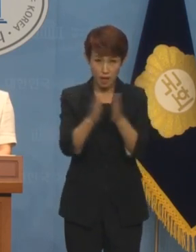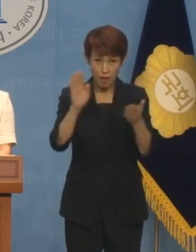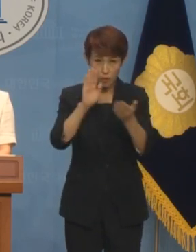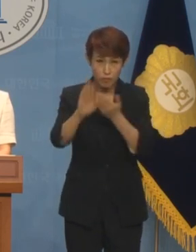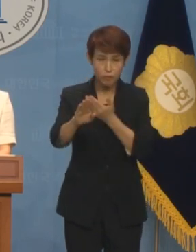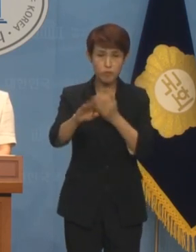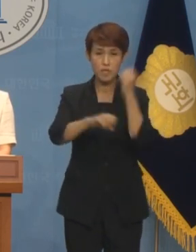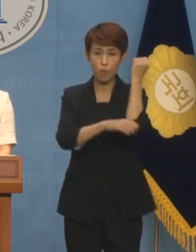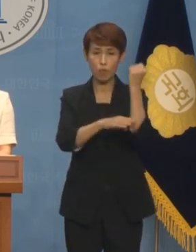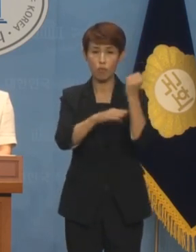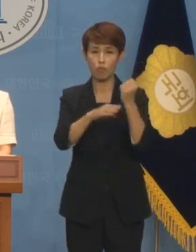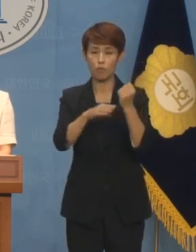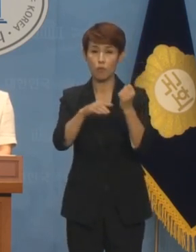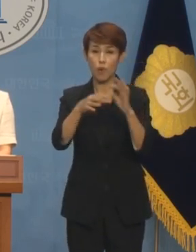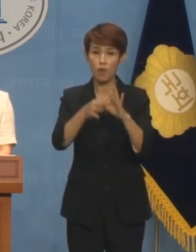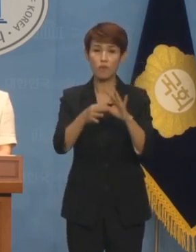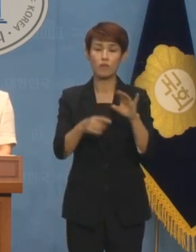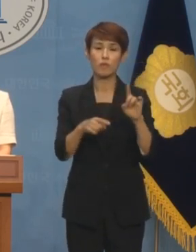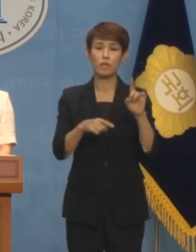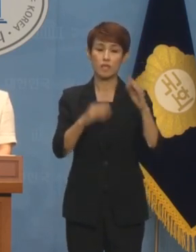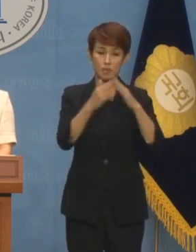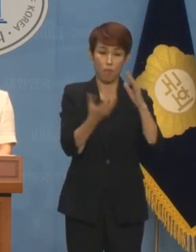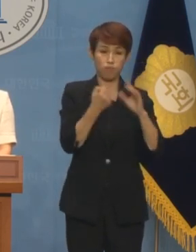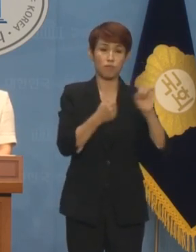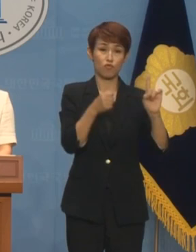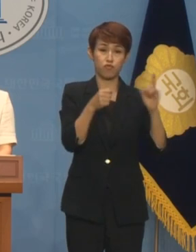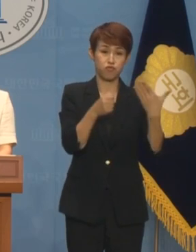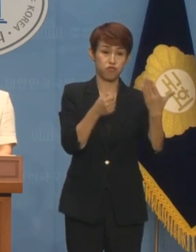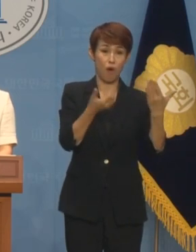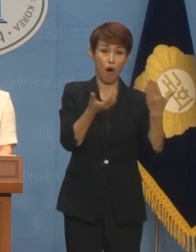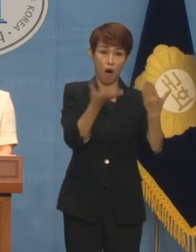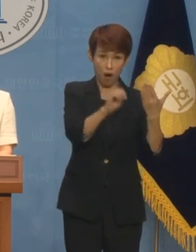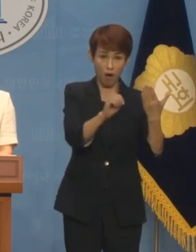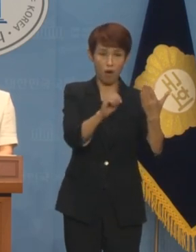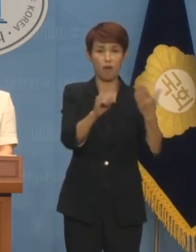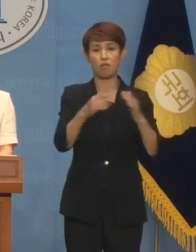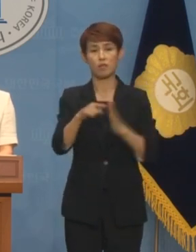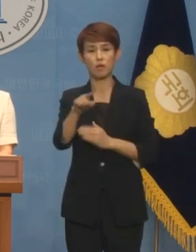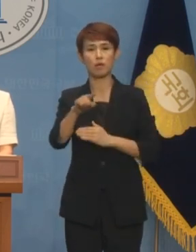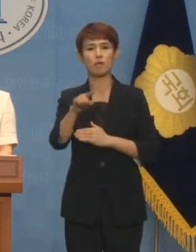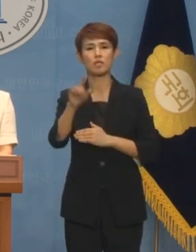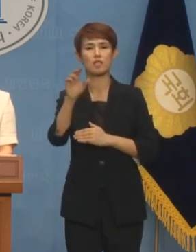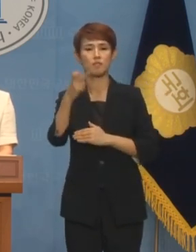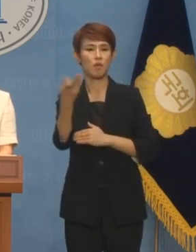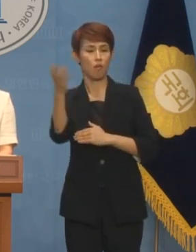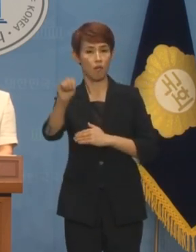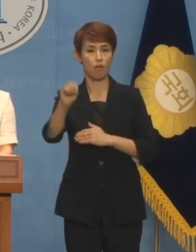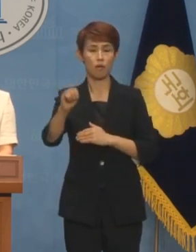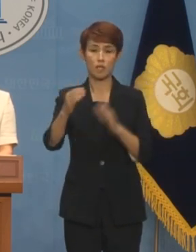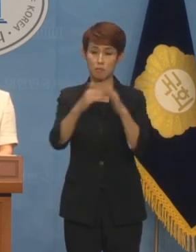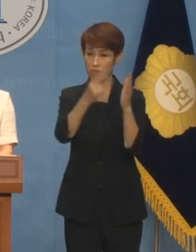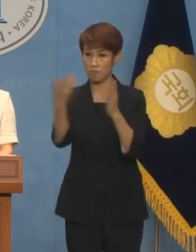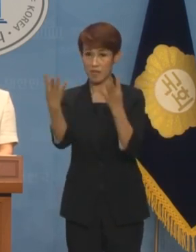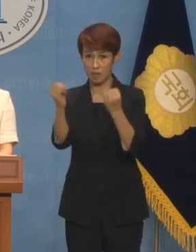기본공제가 1주택자 9억 원에서 12억 원으로 그리고 다주택자는 6억 원에서 9억 원으로